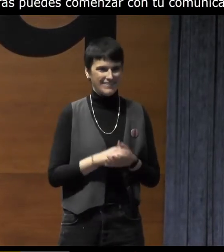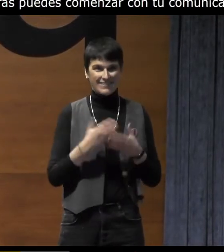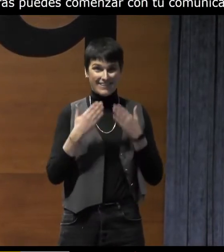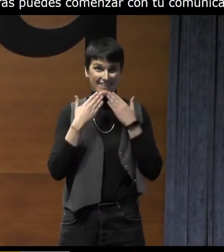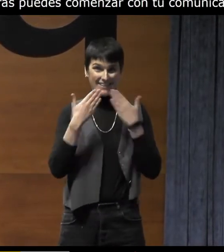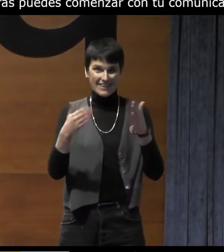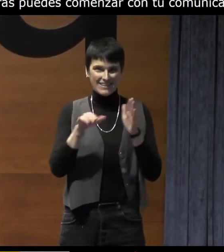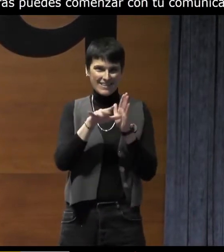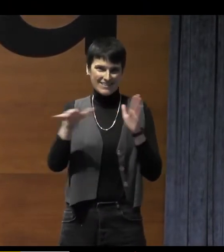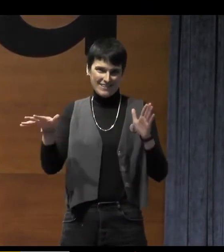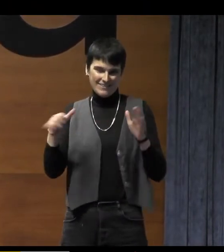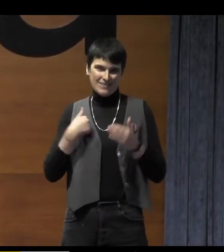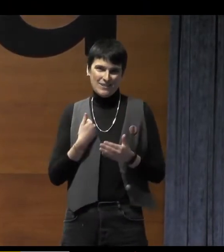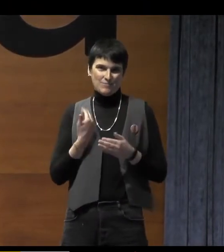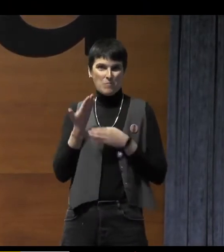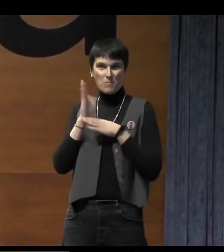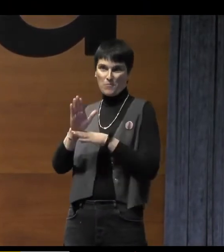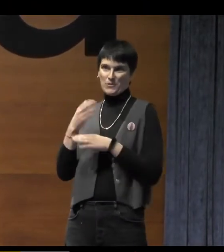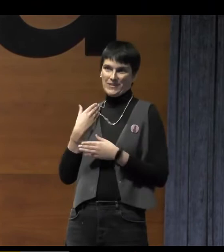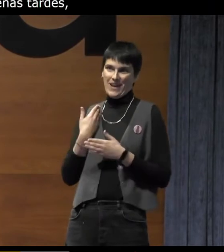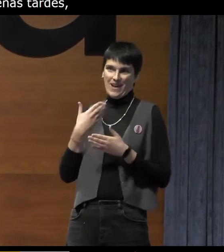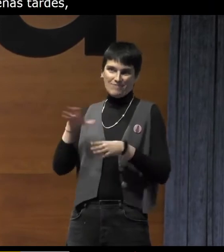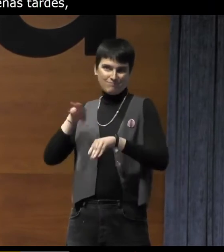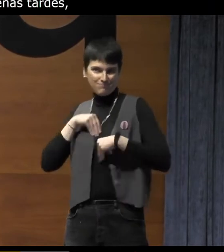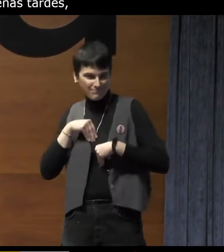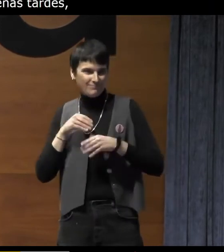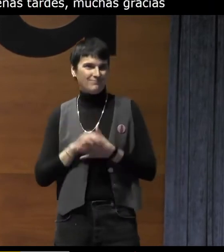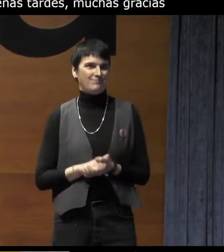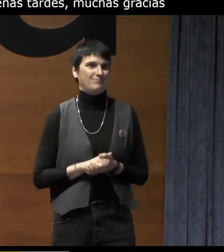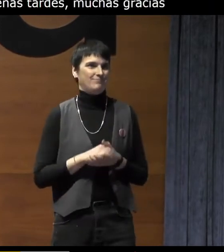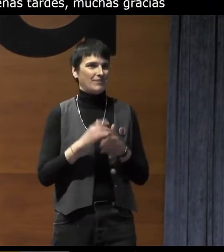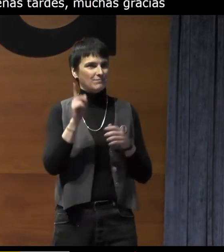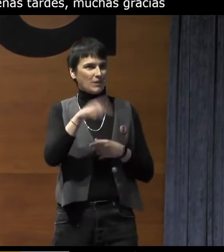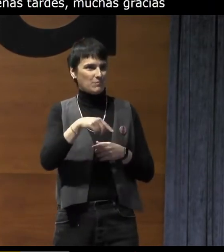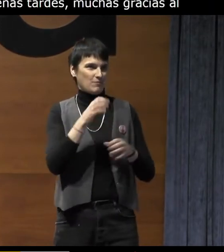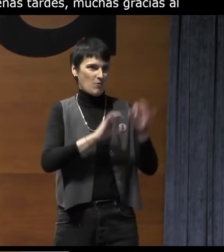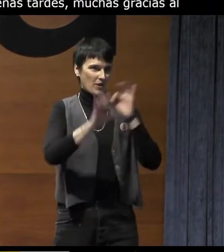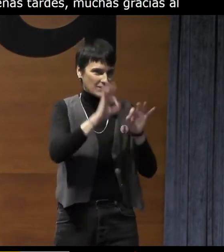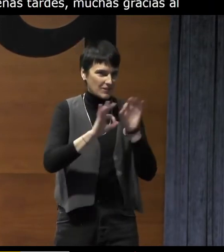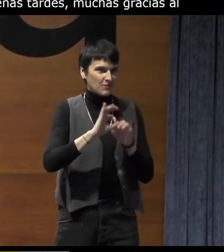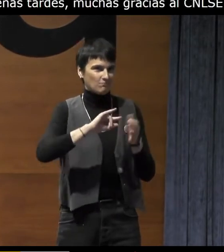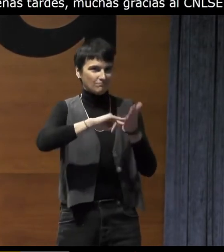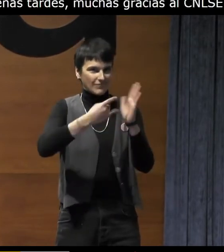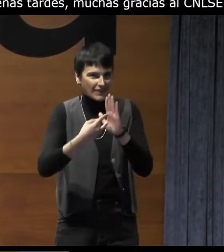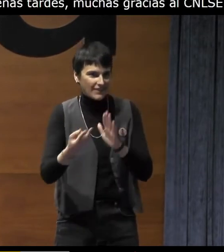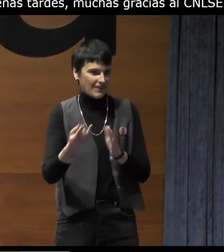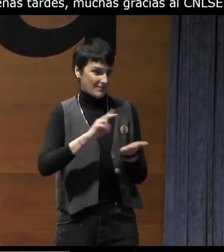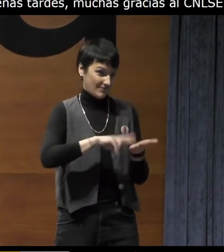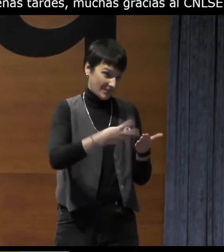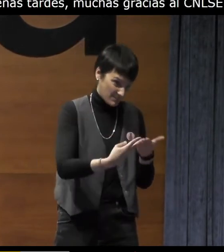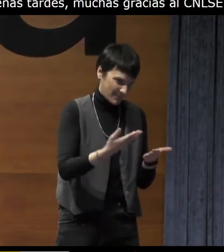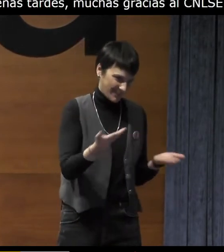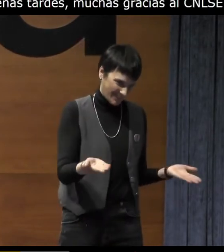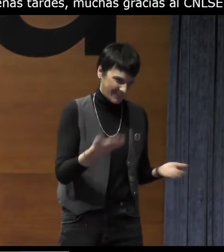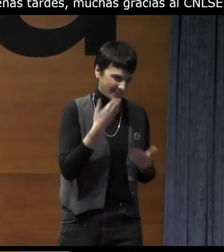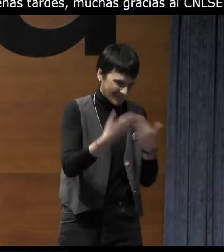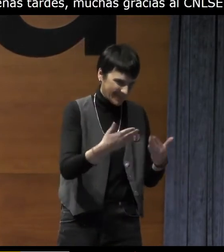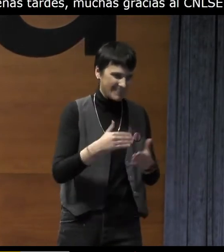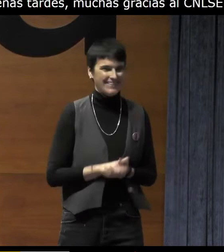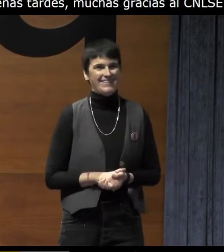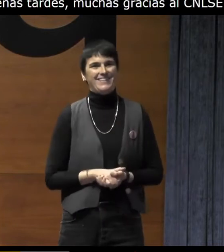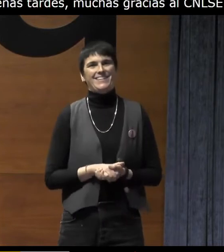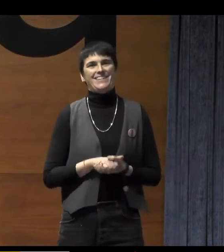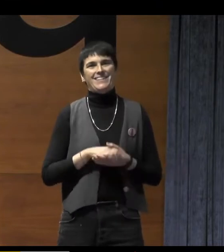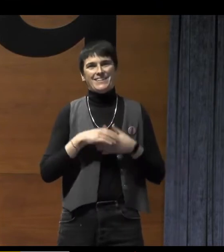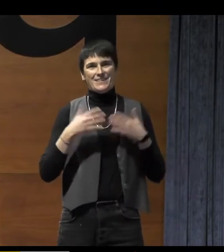Bien, buenas tardes. Muchas gracias al CENELSE por haber aceptado mi propuesta, también a la organización, al equipo